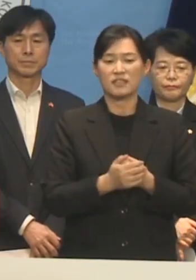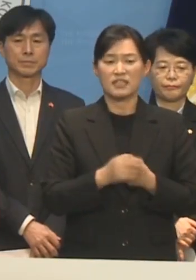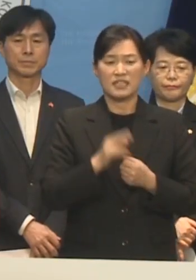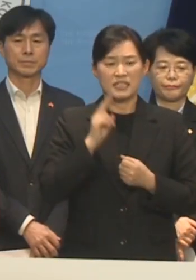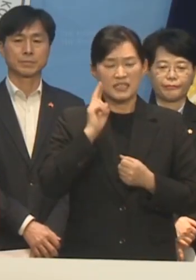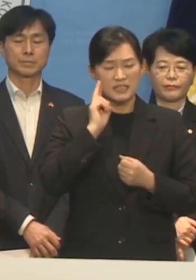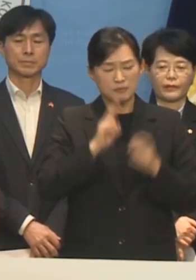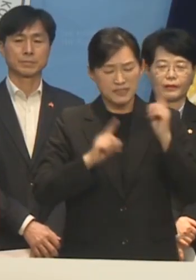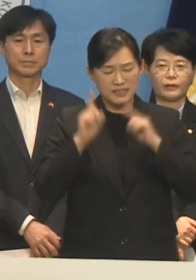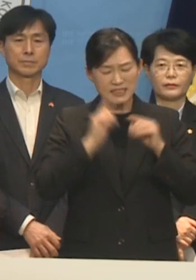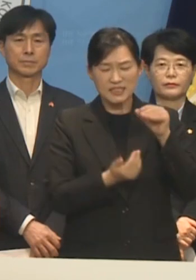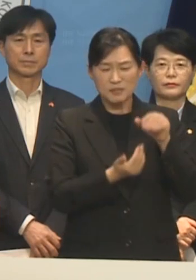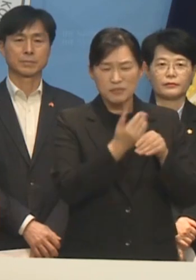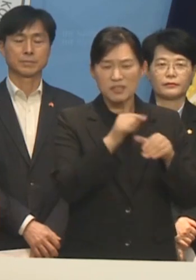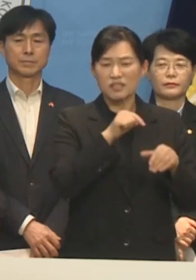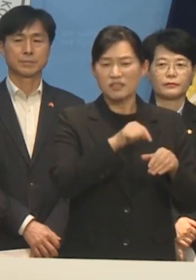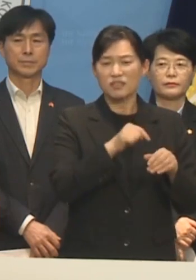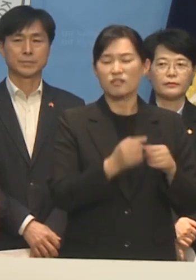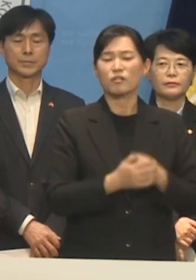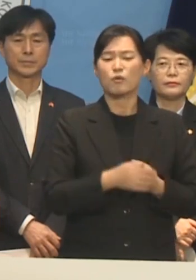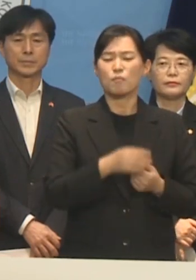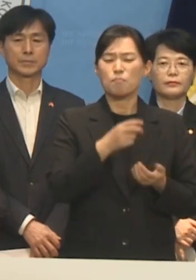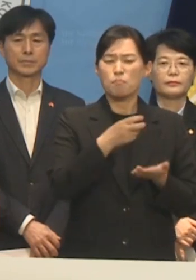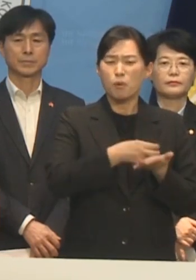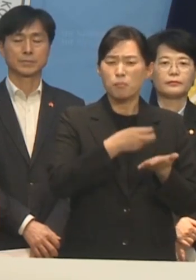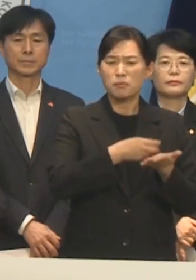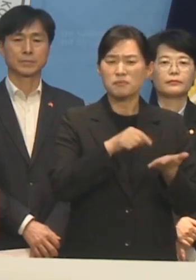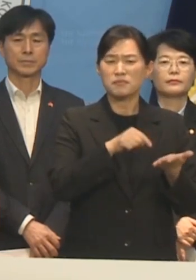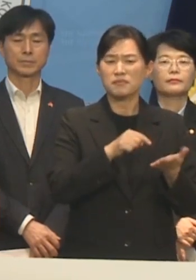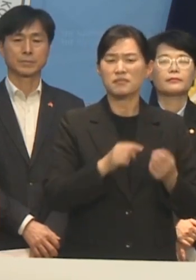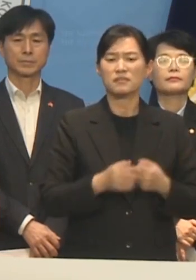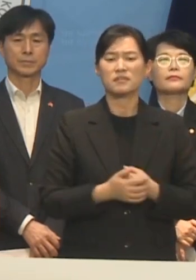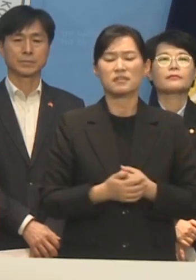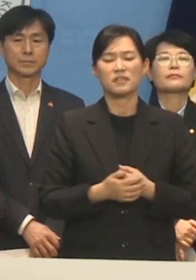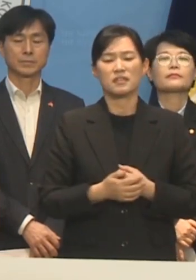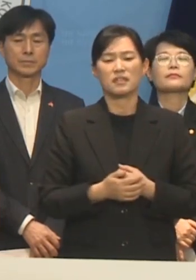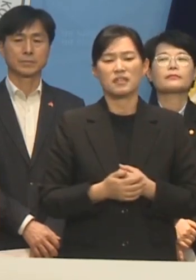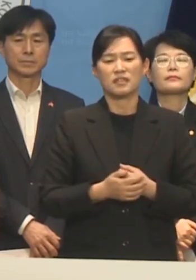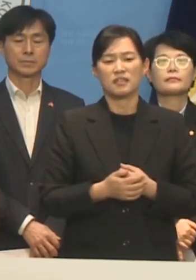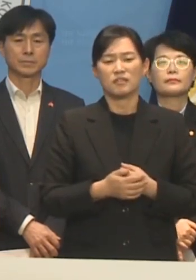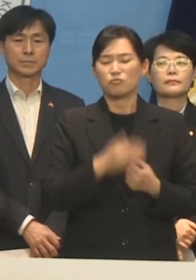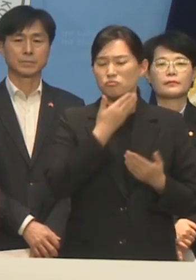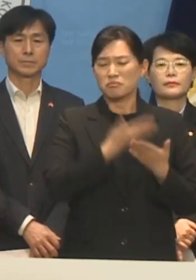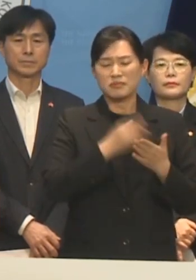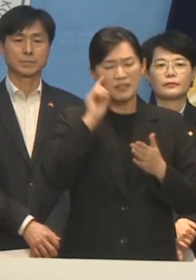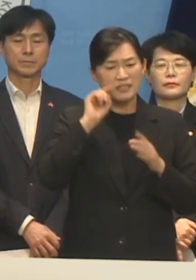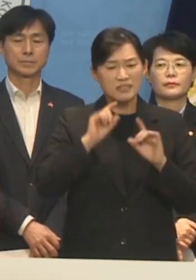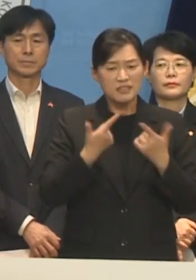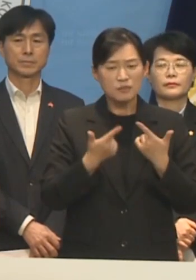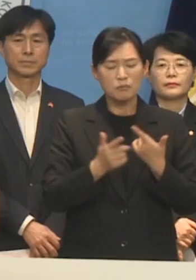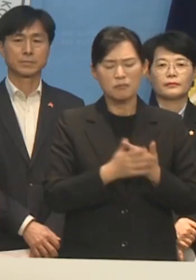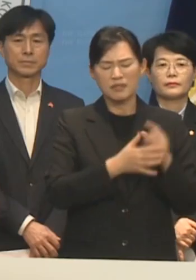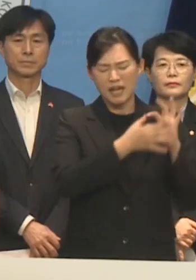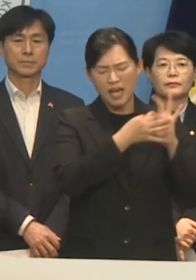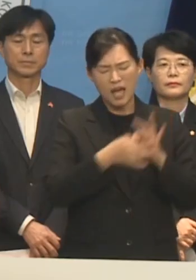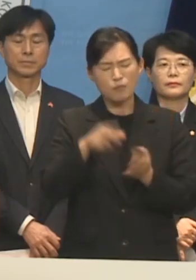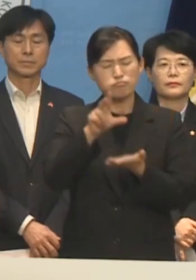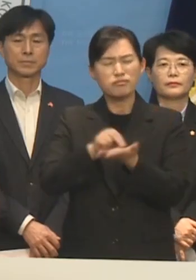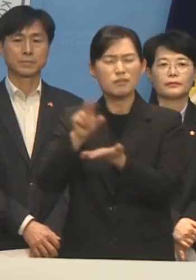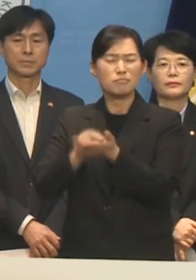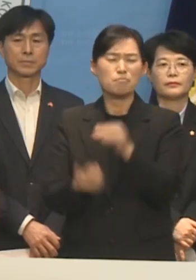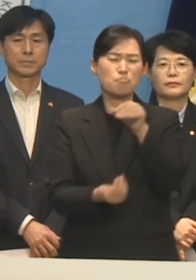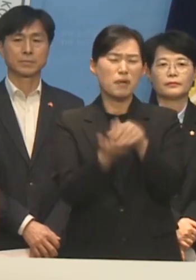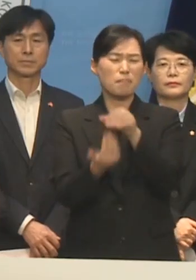중대재해처벌법을 무력화시켜 아리셀 참사와 같은 중대재해가 끊이지 않고